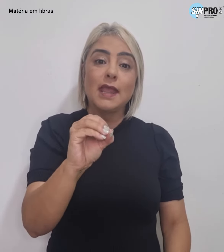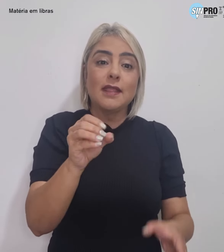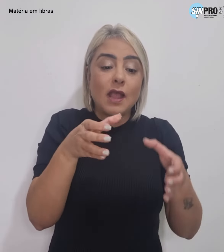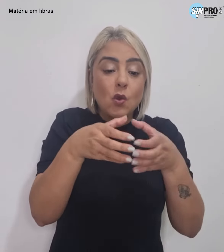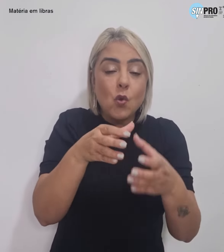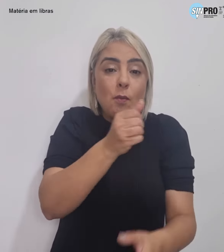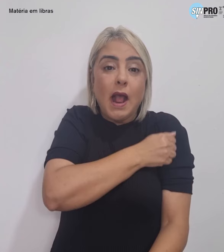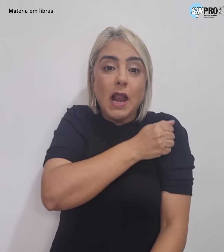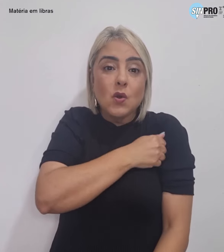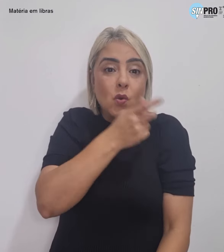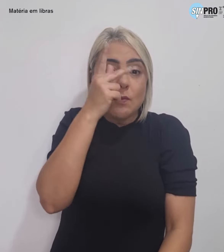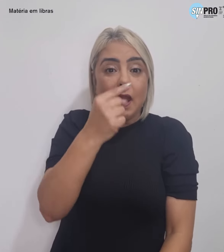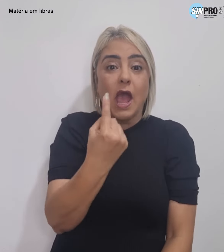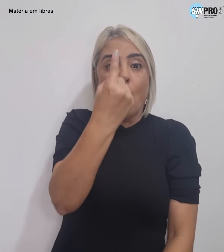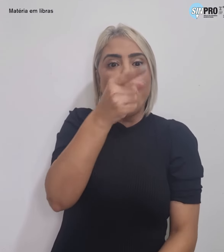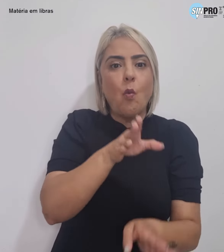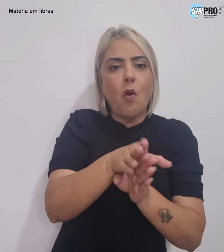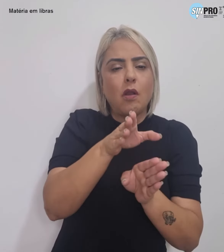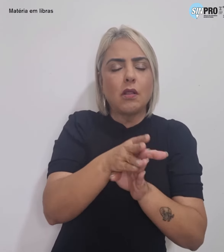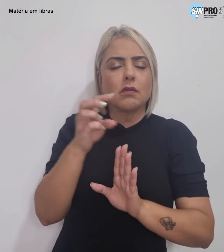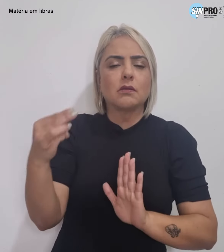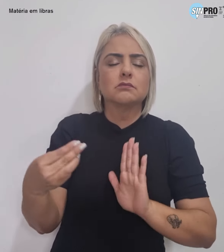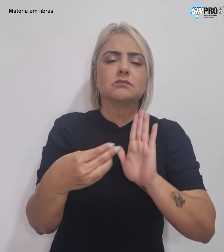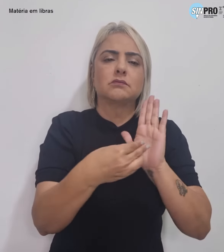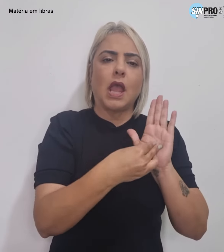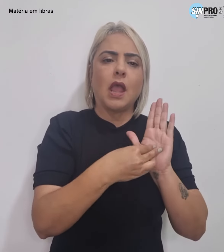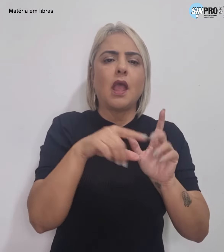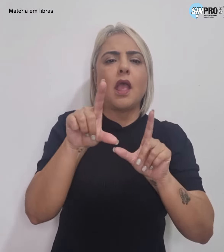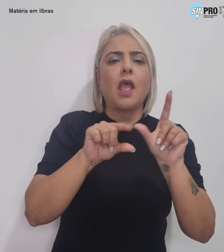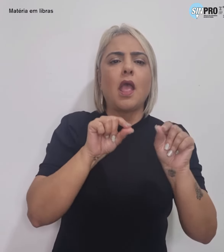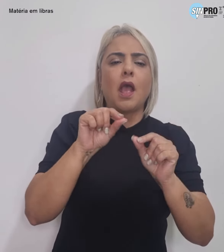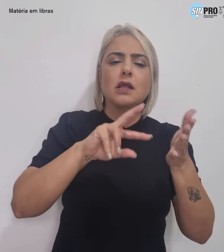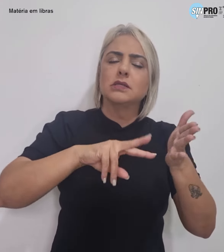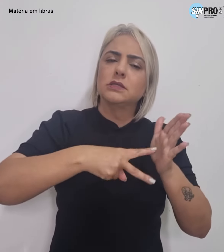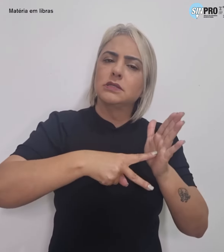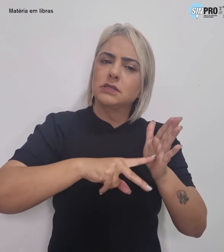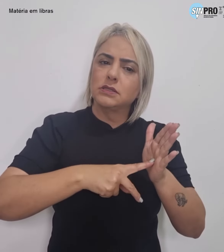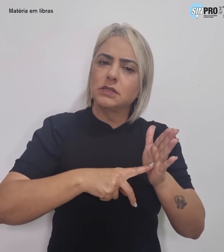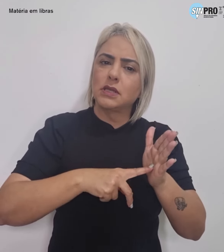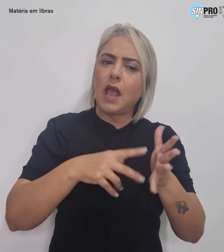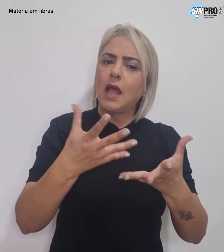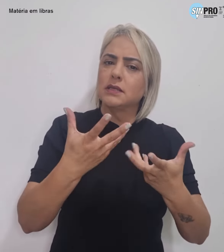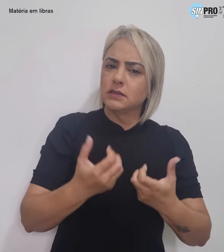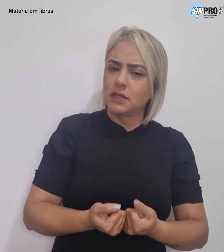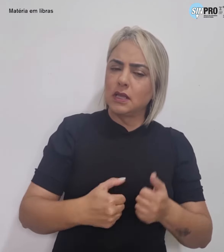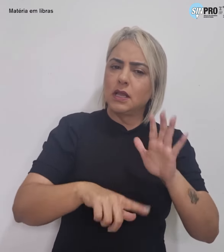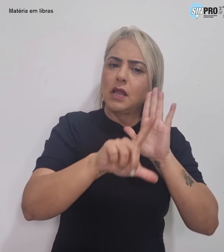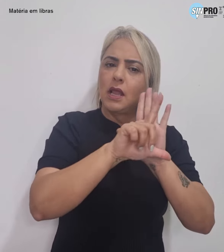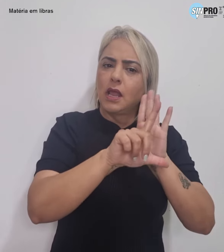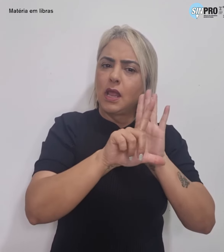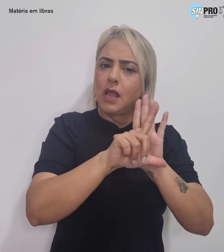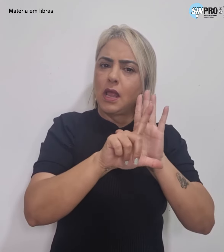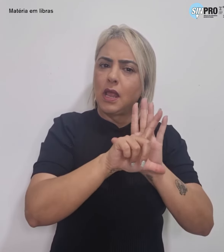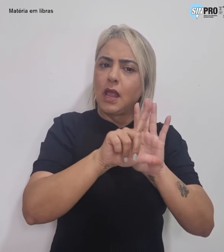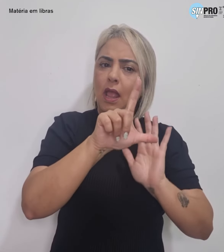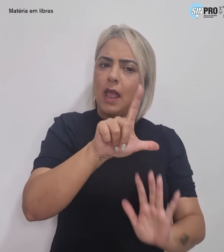Para atingir essa meta, a indicação do Simpro, acolhida pela Lei de Diretrizes Orçamentárias,